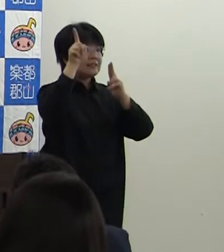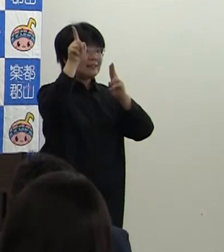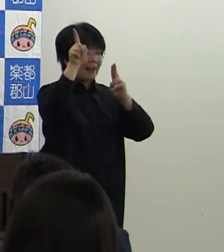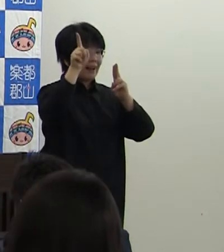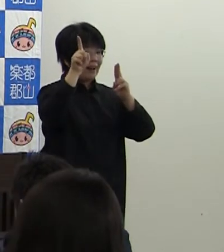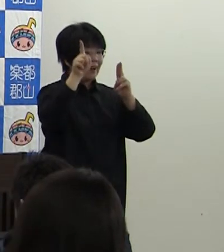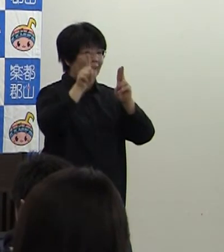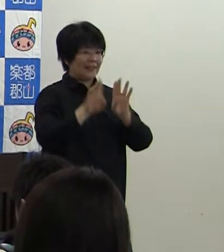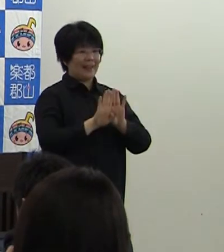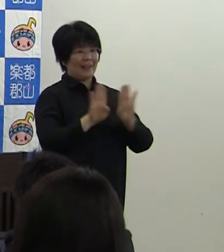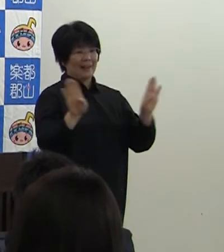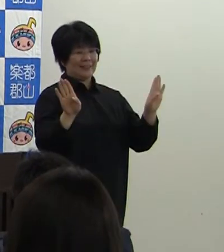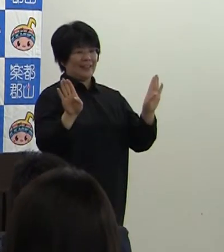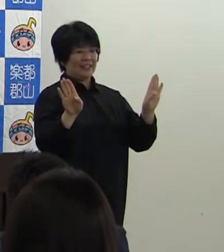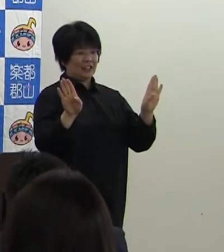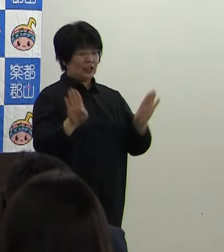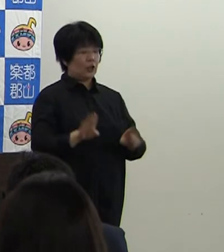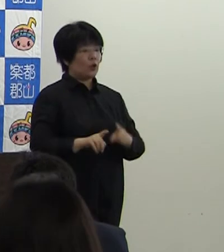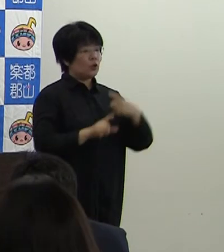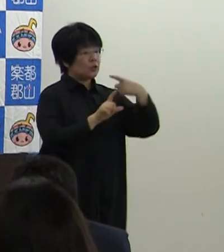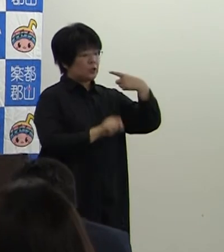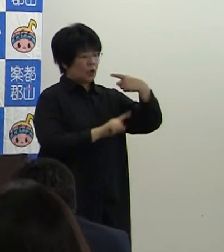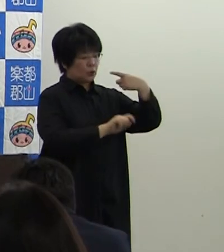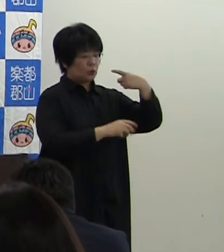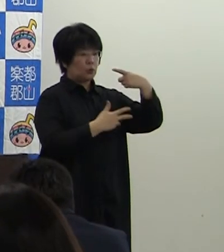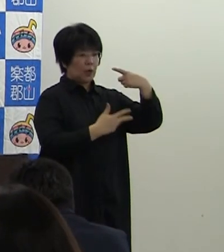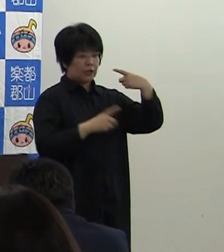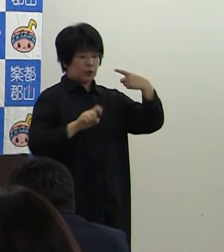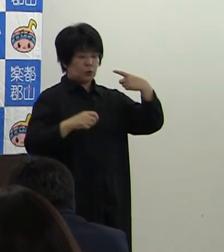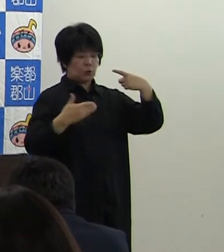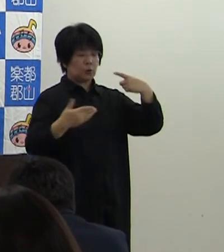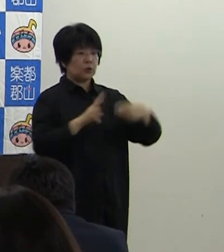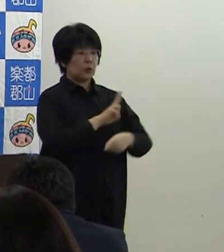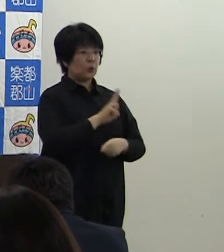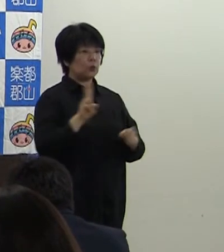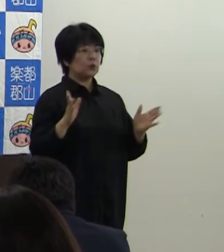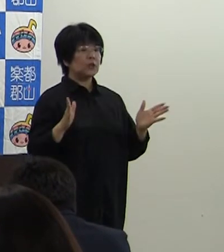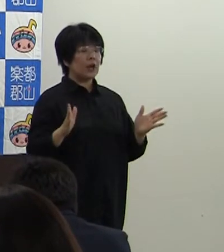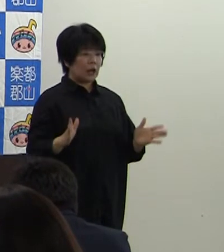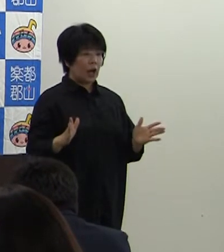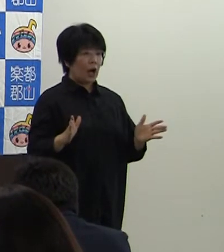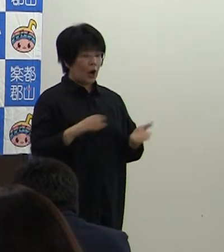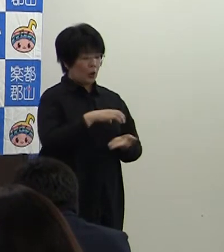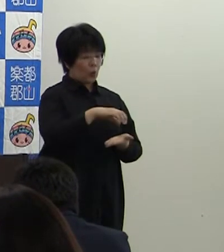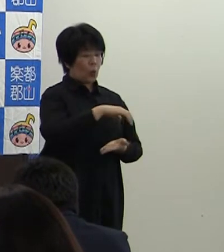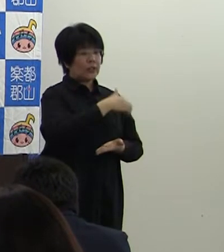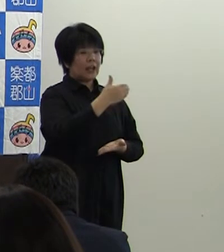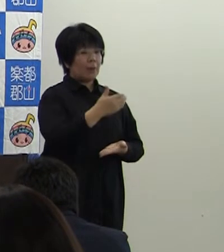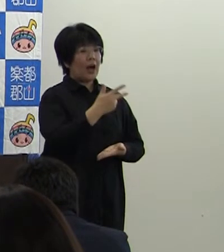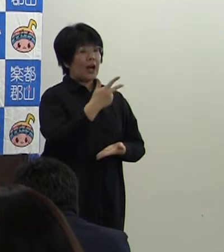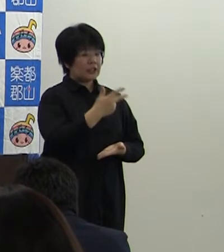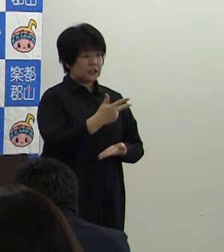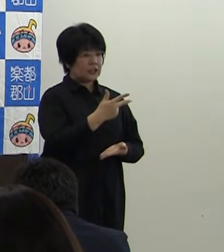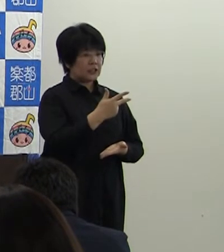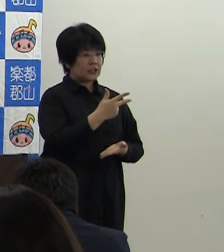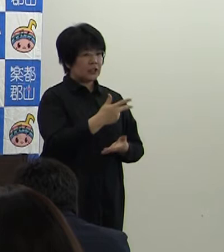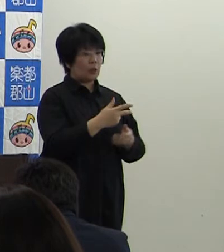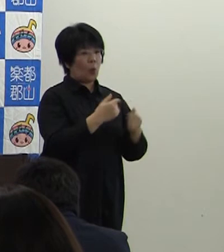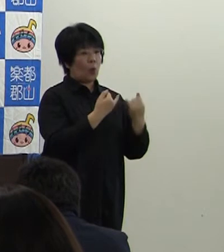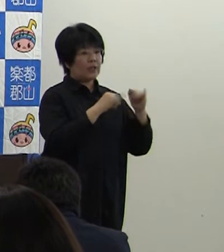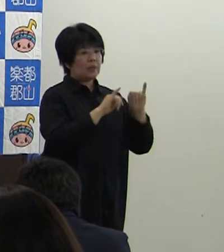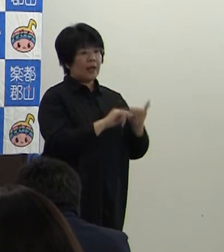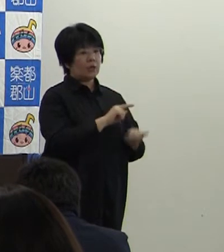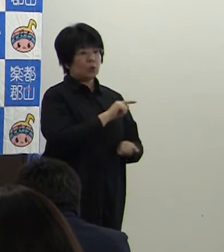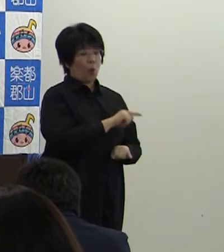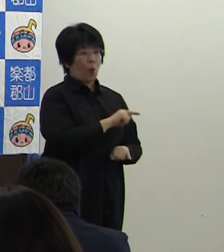この18日と19日、郡山市恋フェアということで、恋する恋の恋の洗いを提供するということなんですけれども、